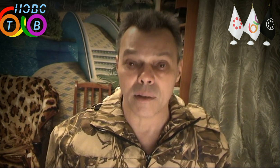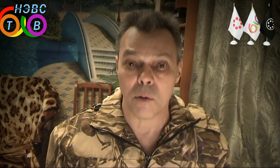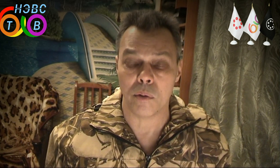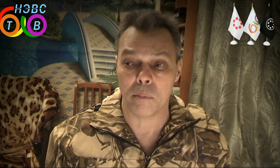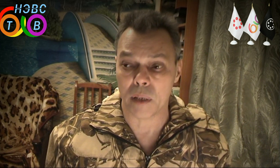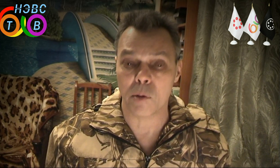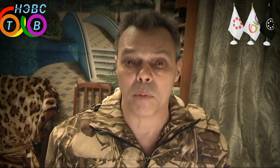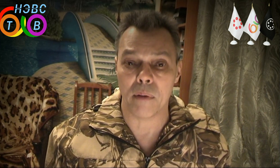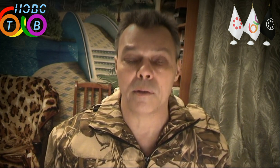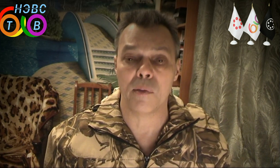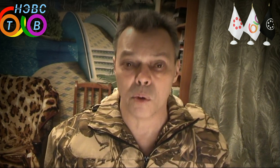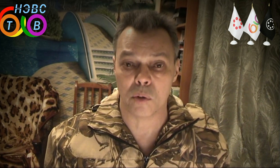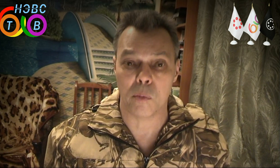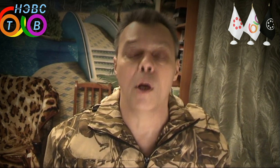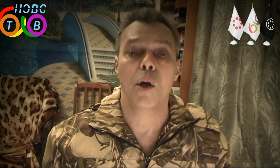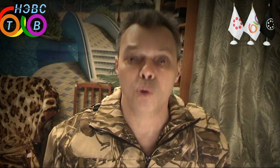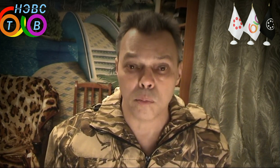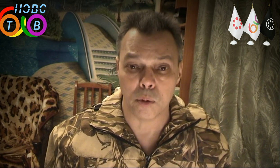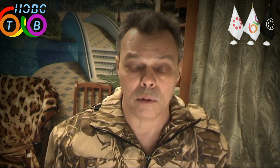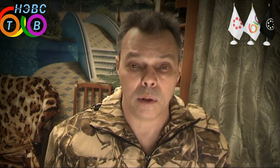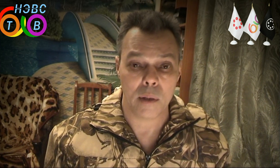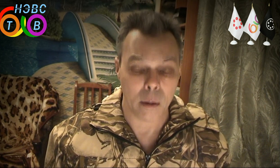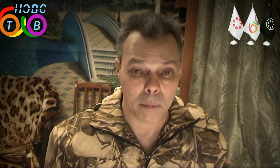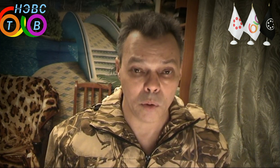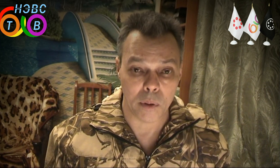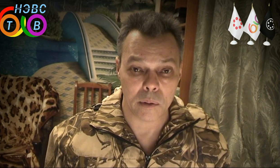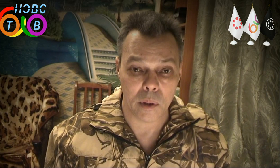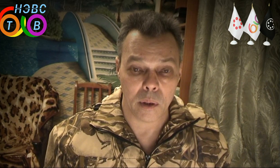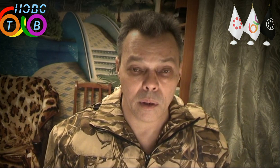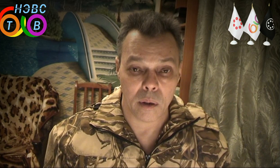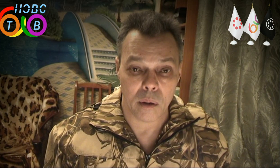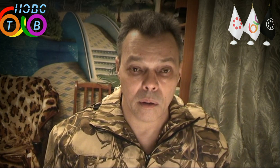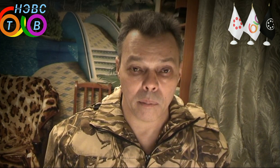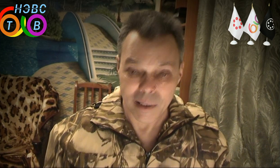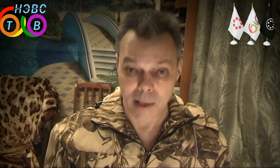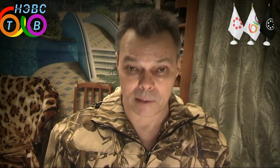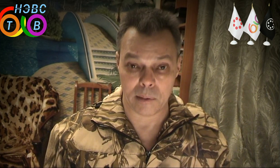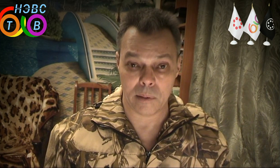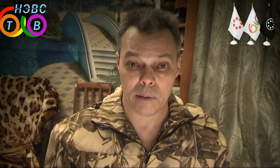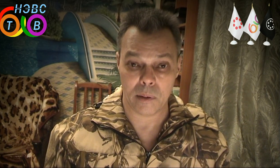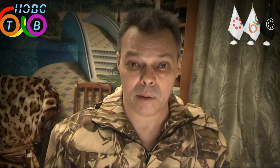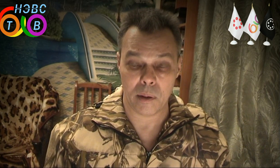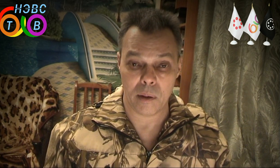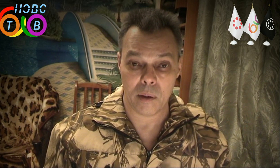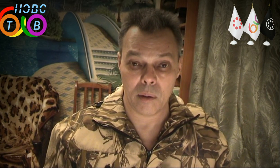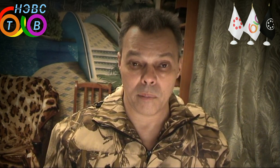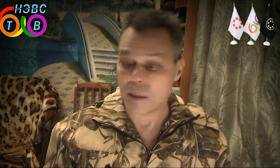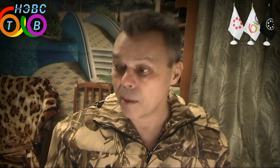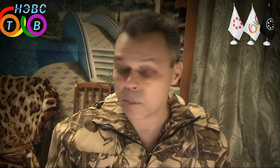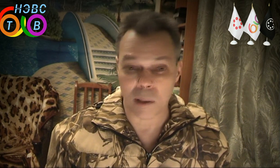они пытаются управлять его судьбой. Что будет? Сами подумайте. Протест. Протест, потому